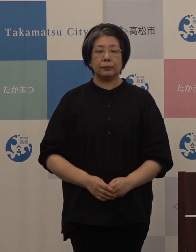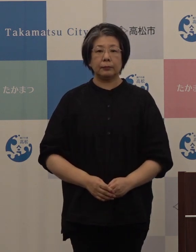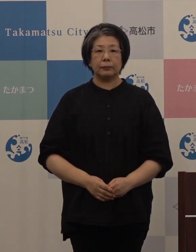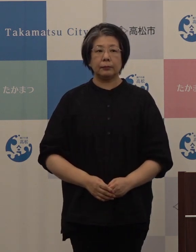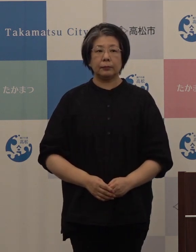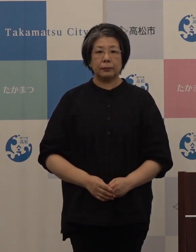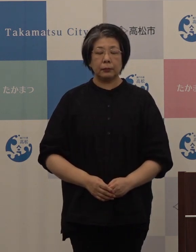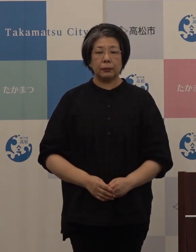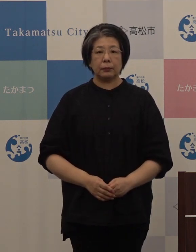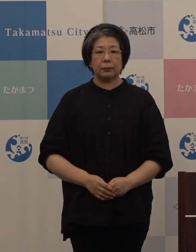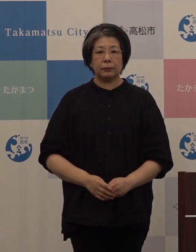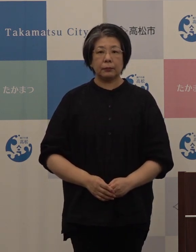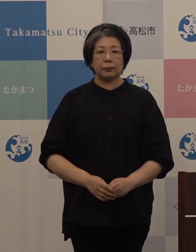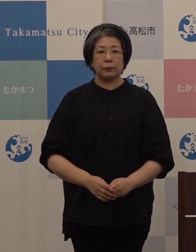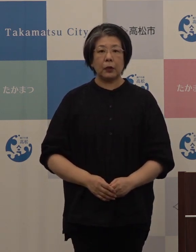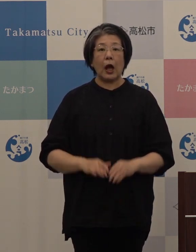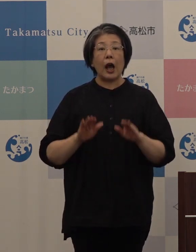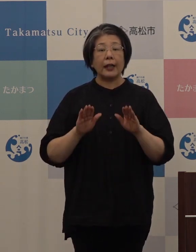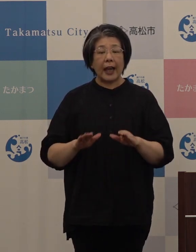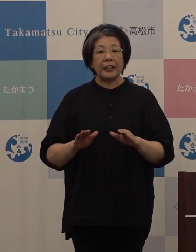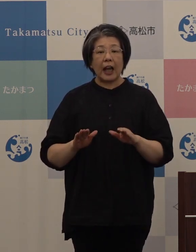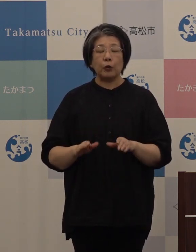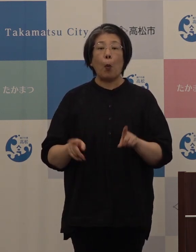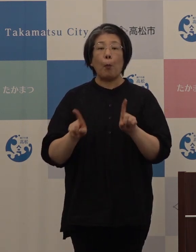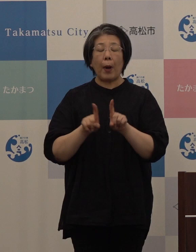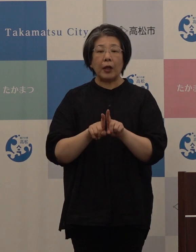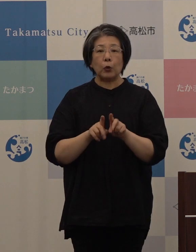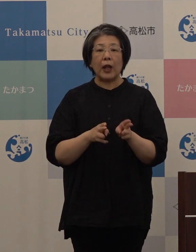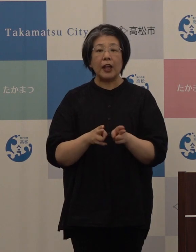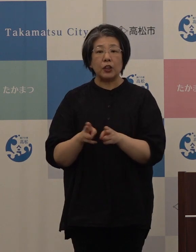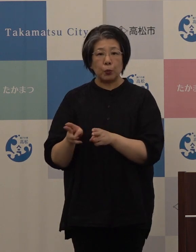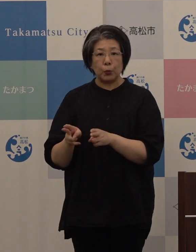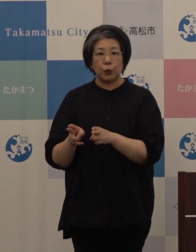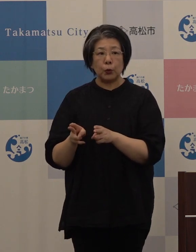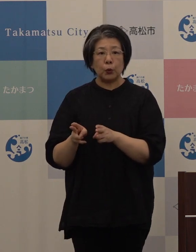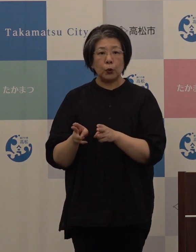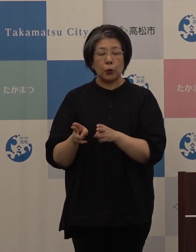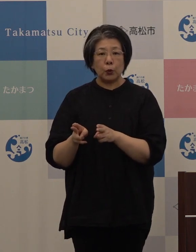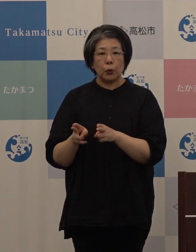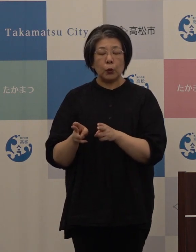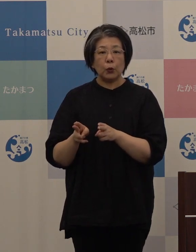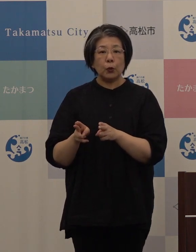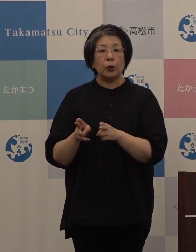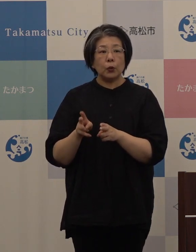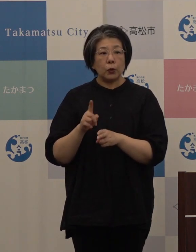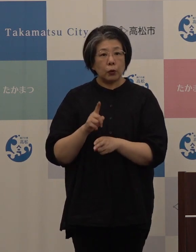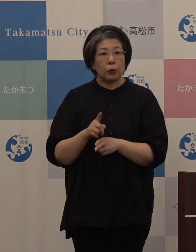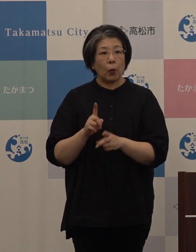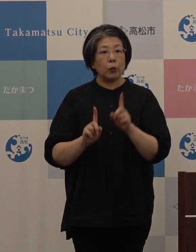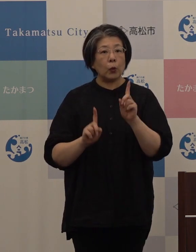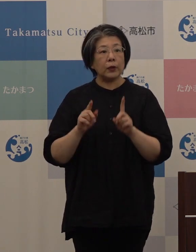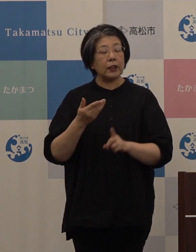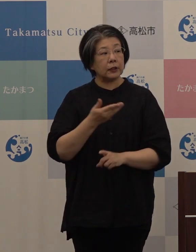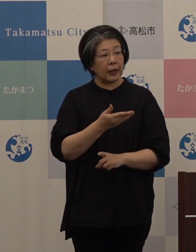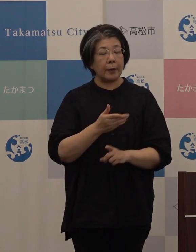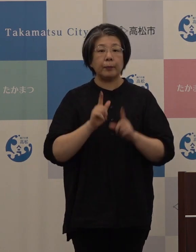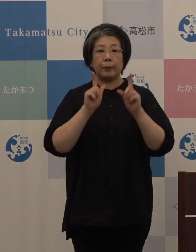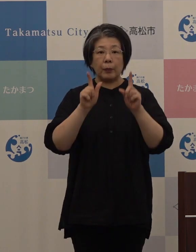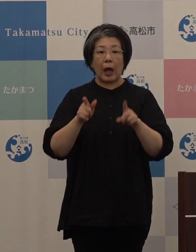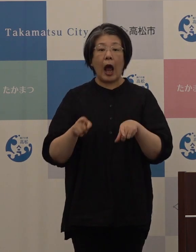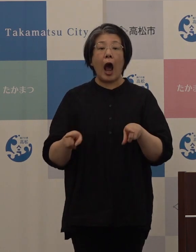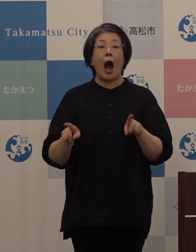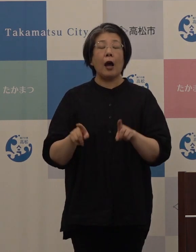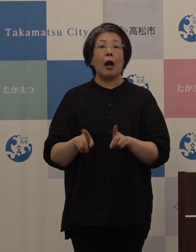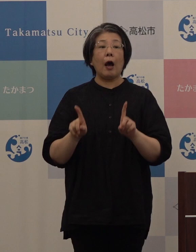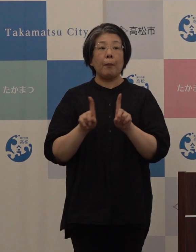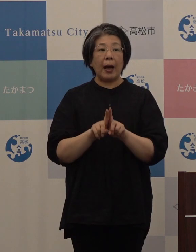ますけども、このあたりっていうのは現在もそのパートナーシップでもまだ実際実現されていない部分なんですか。 パートナーシップは今市